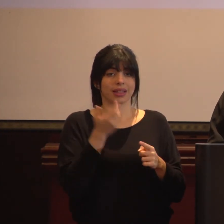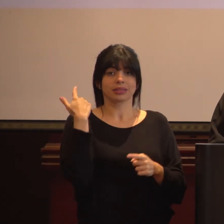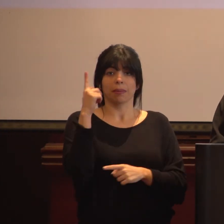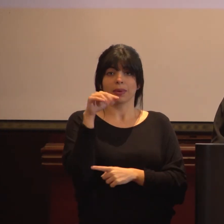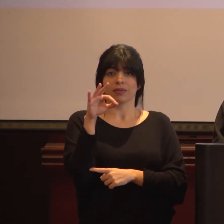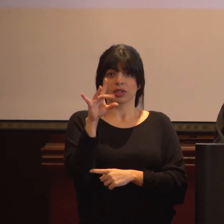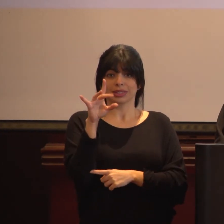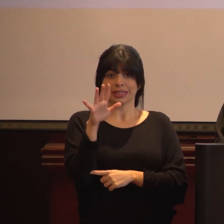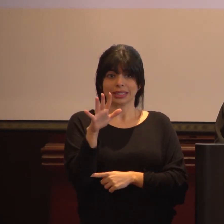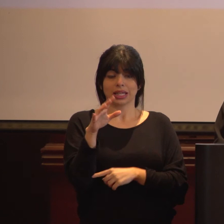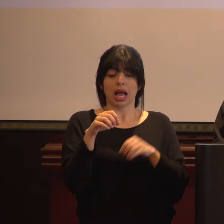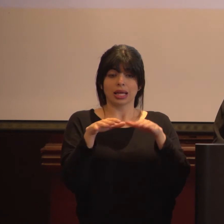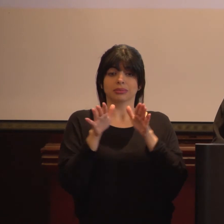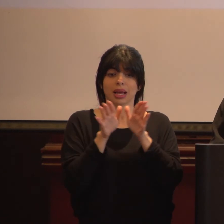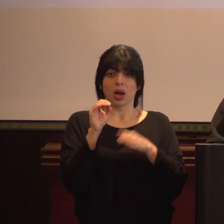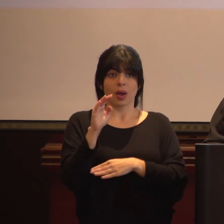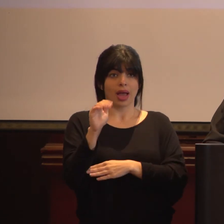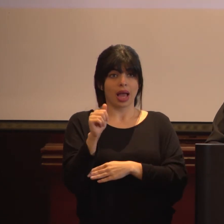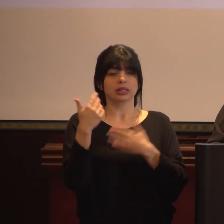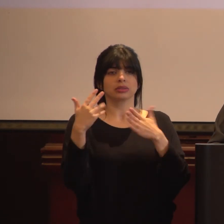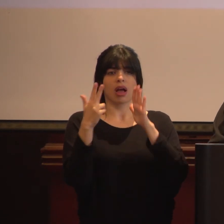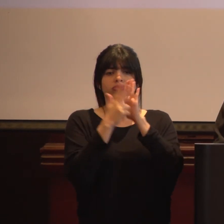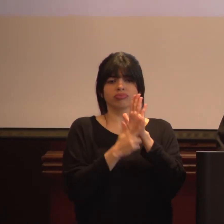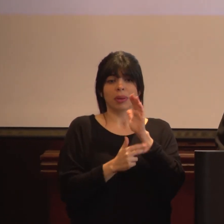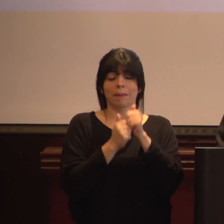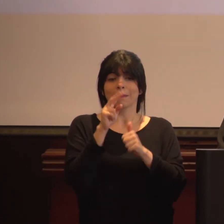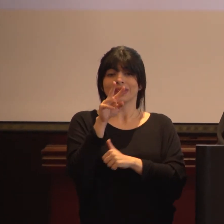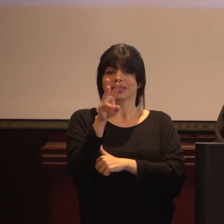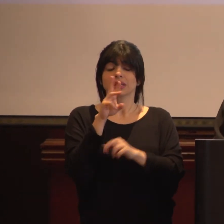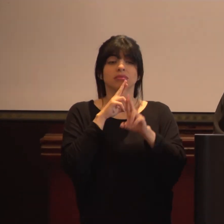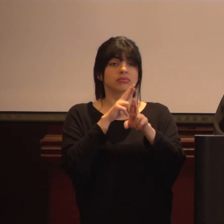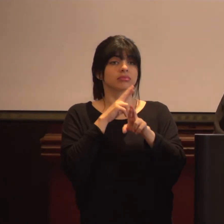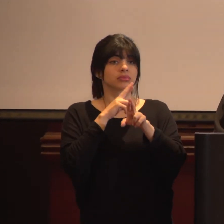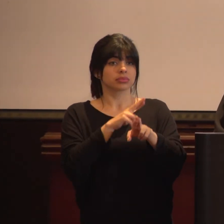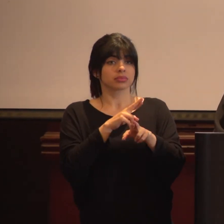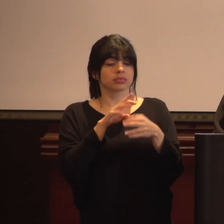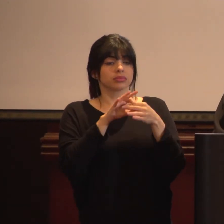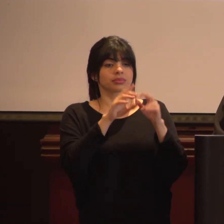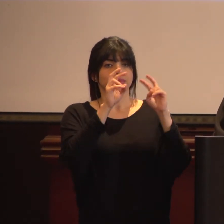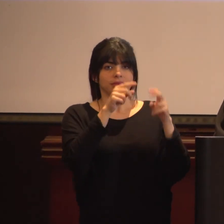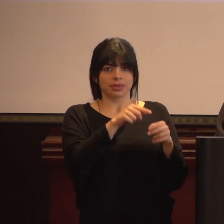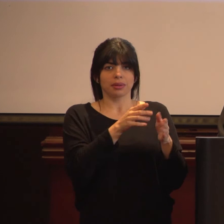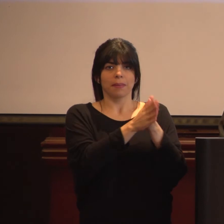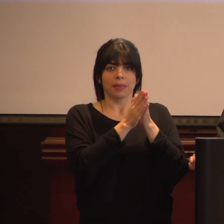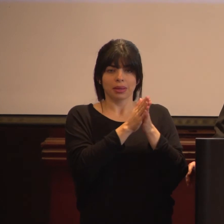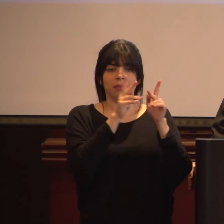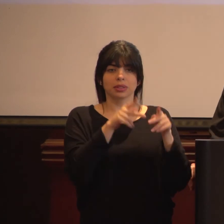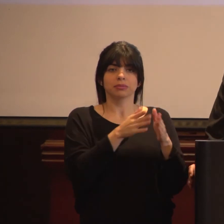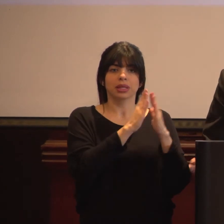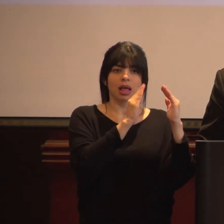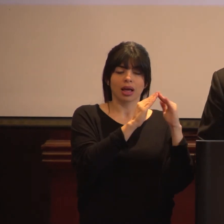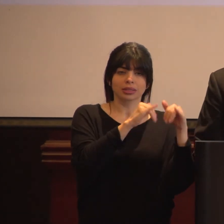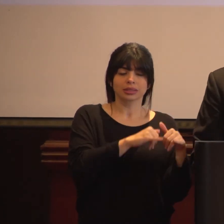1985 la asamblea general de la oea ha aprobado más de 26 resoluciones sobre la protección de los solicitantes de asilo y